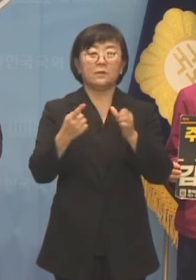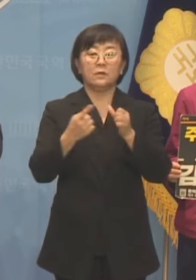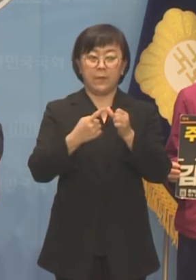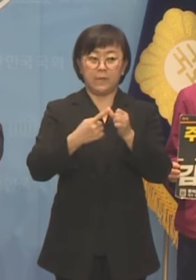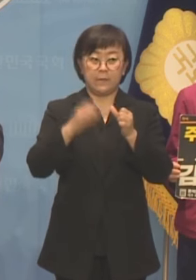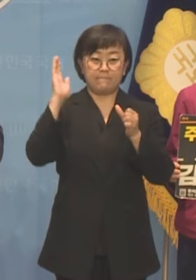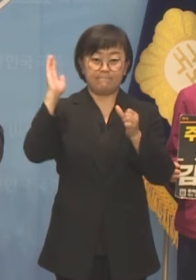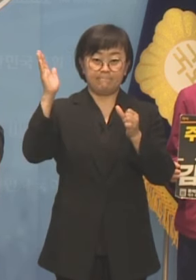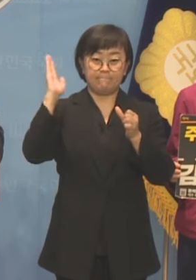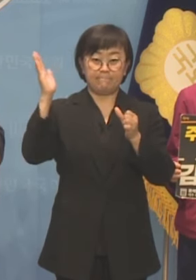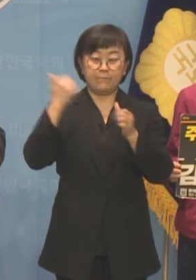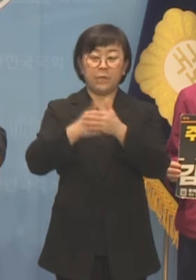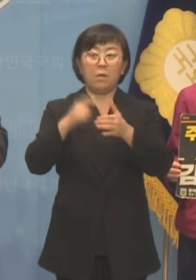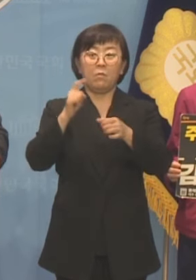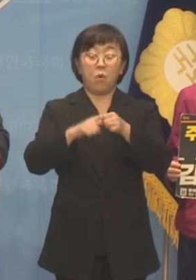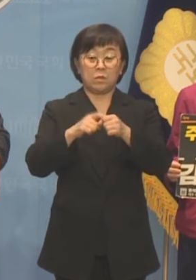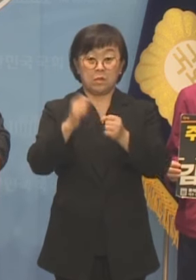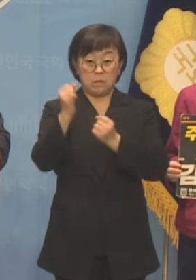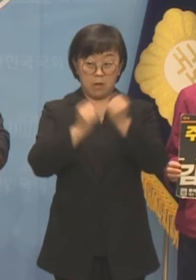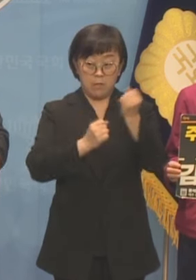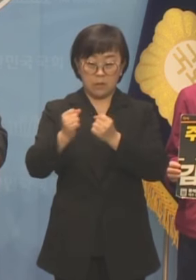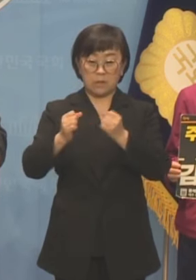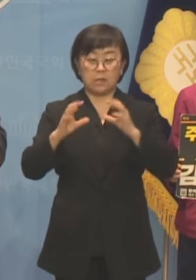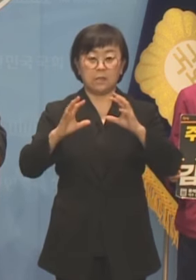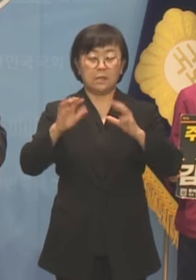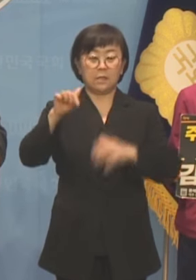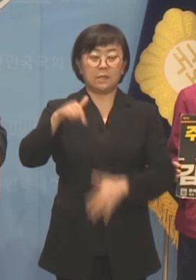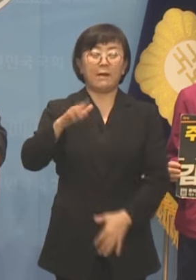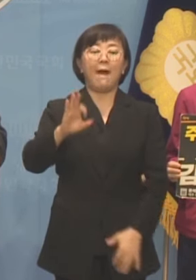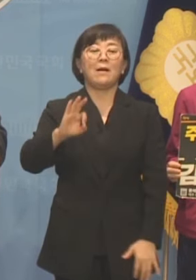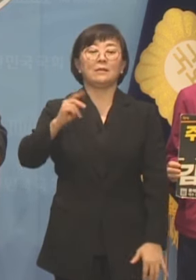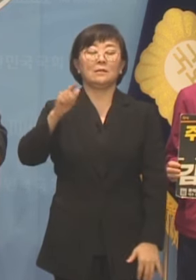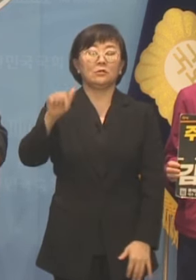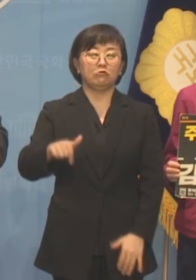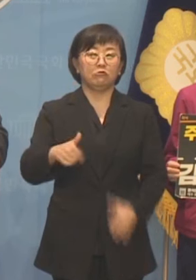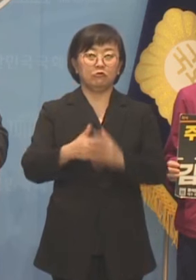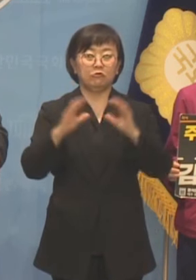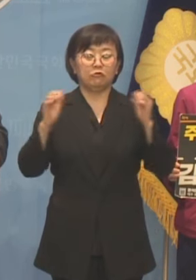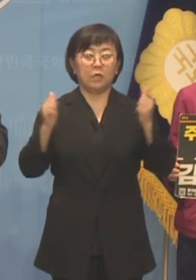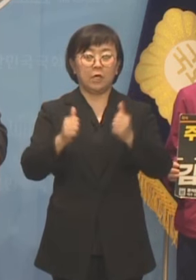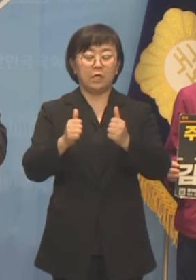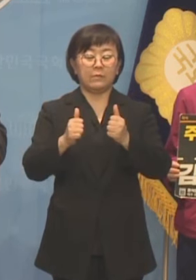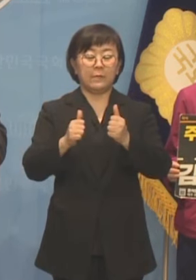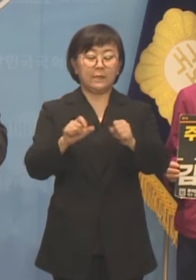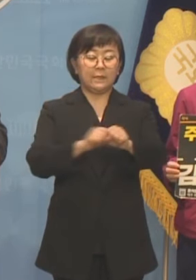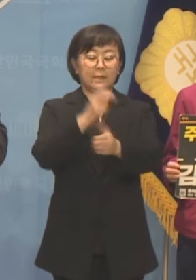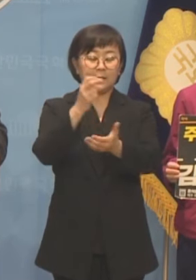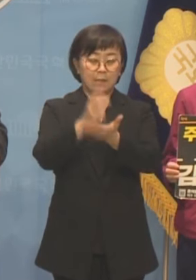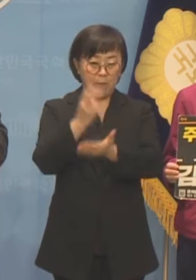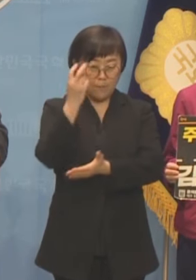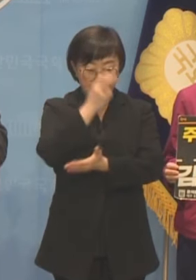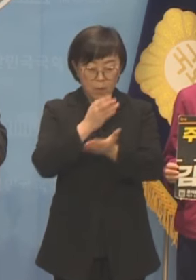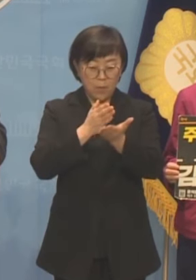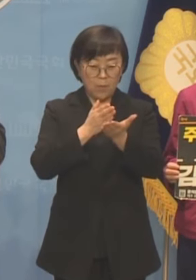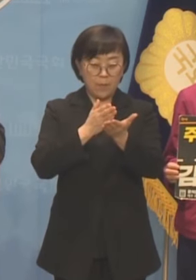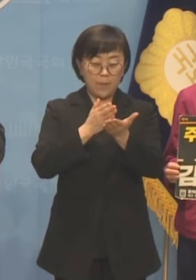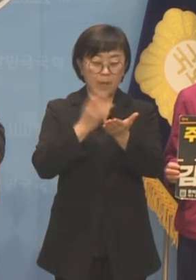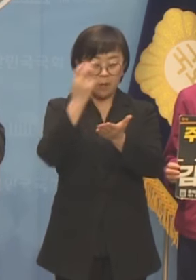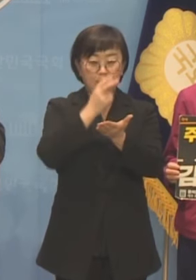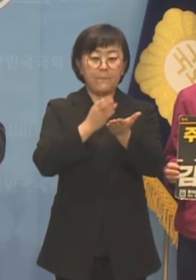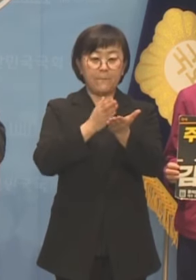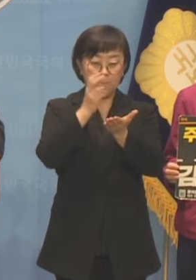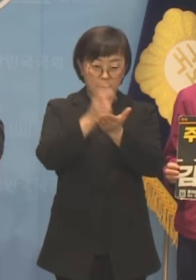같은데요 취지 말씀을 강덕구 님께서 그동안 강력히 김건희 특법 어 통과를 추진해